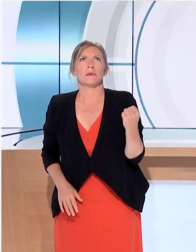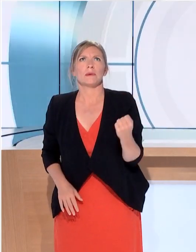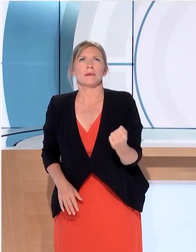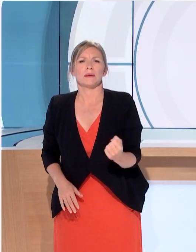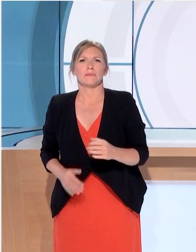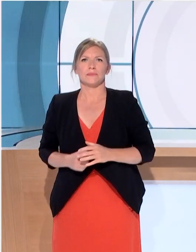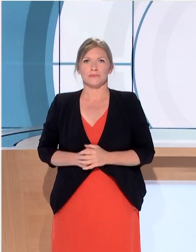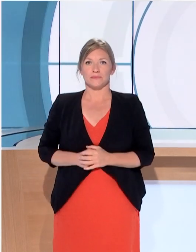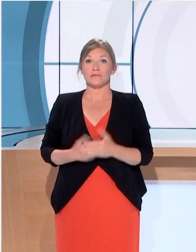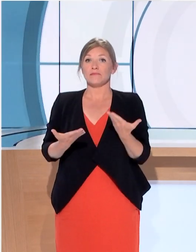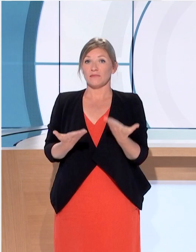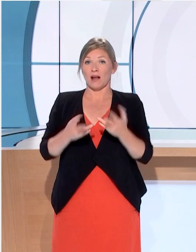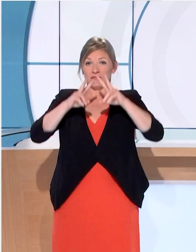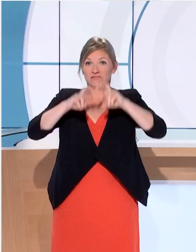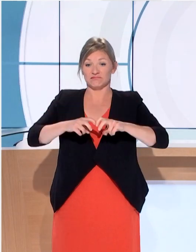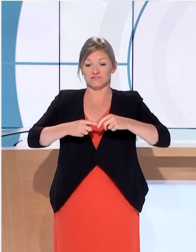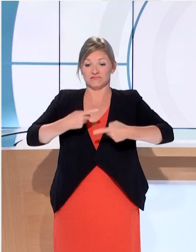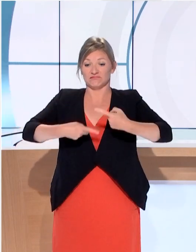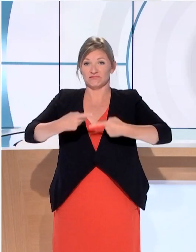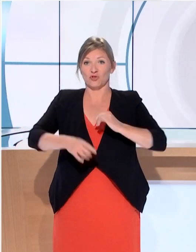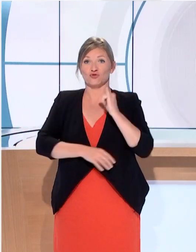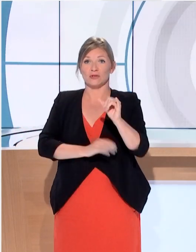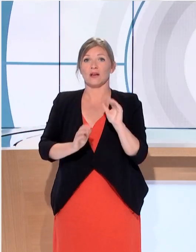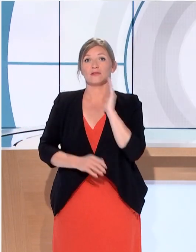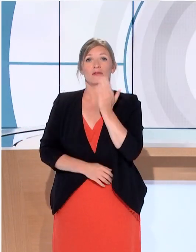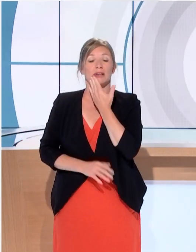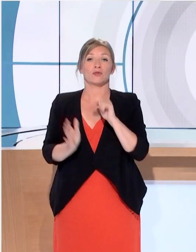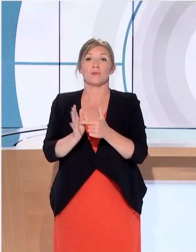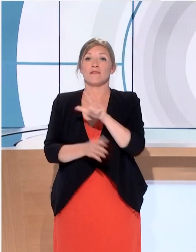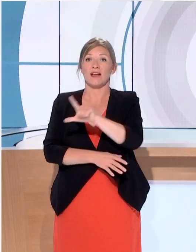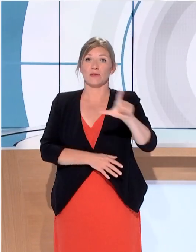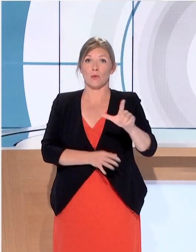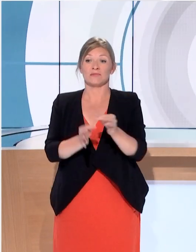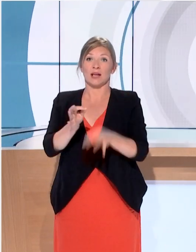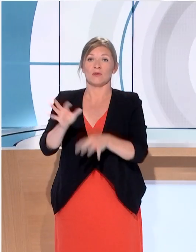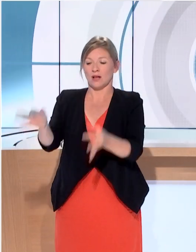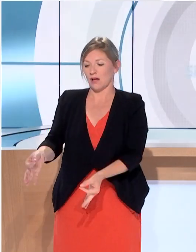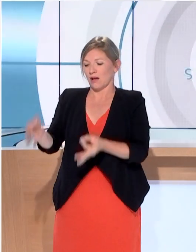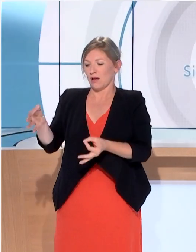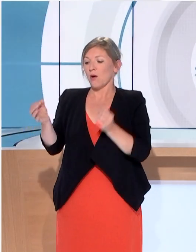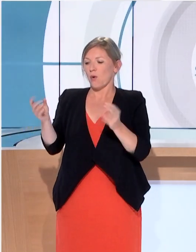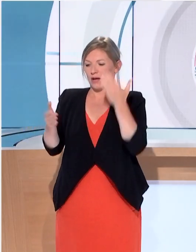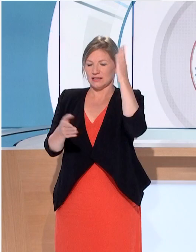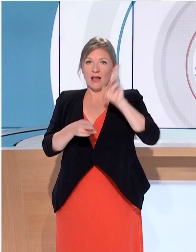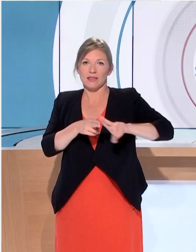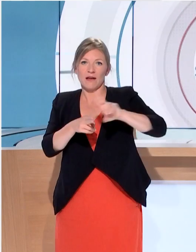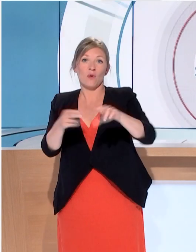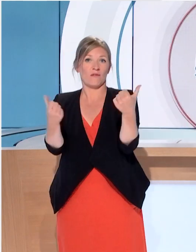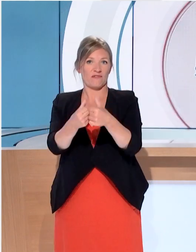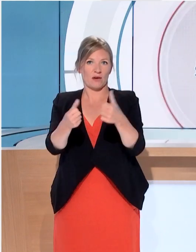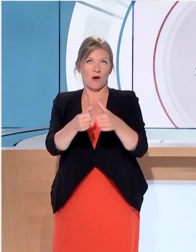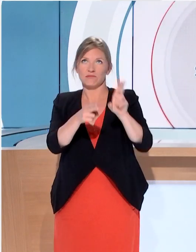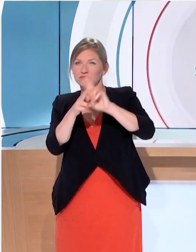le péril. L'étude, elle dure jusqu'à janvier 2022 et quand on aura les résultats, on sera en mesure de prévoir le